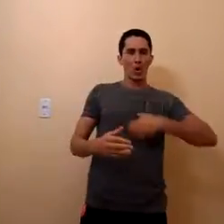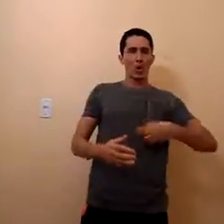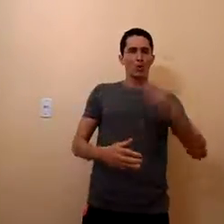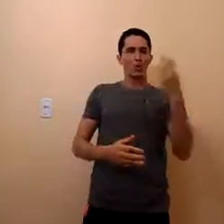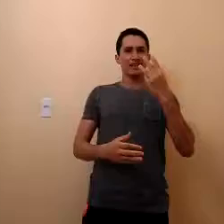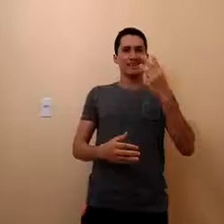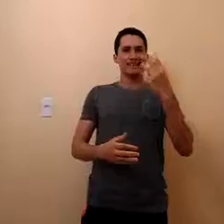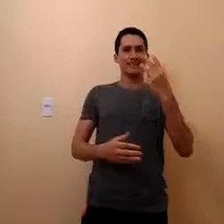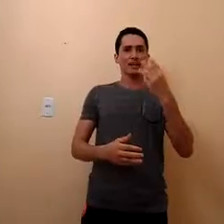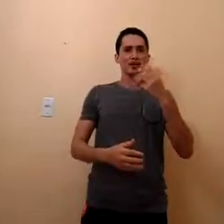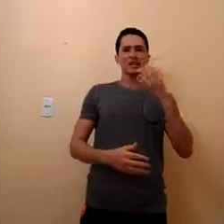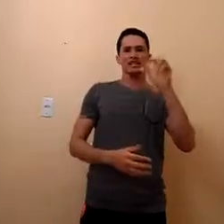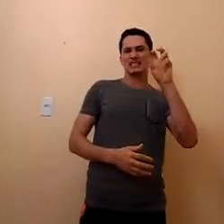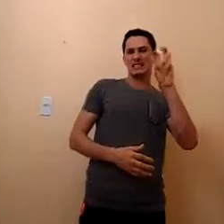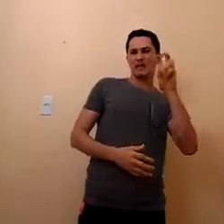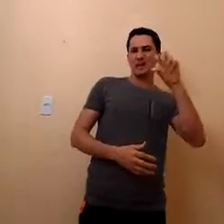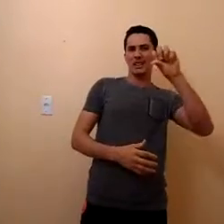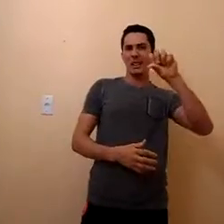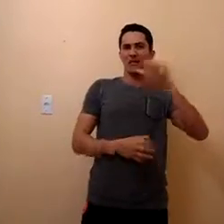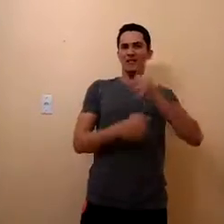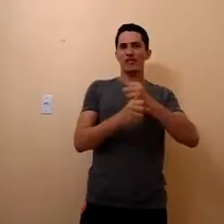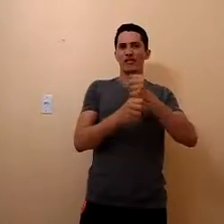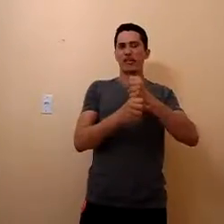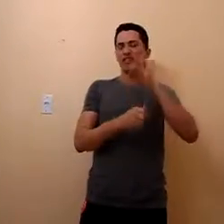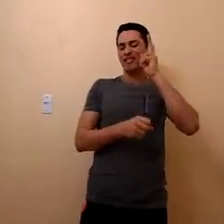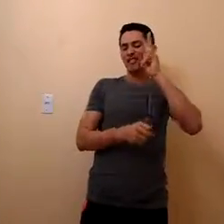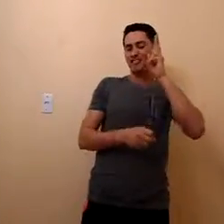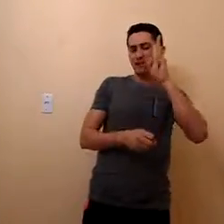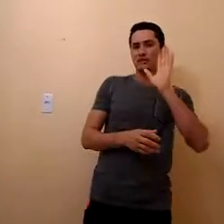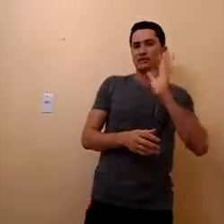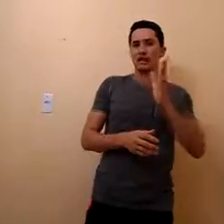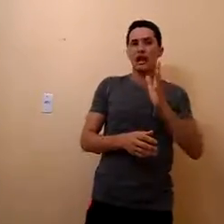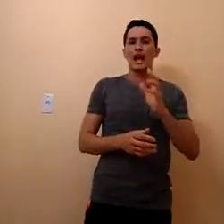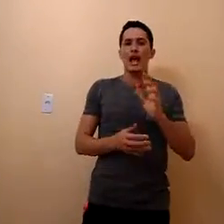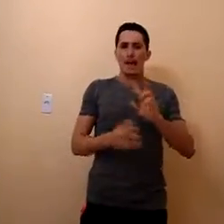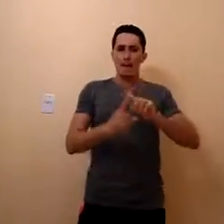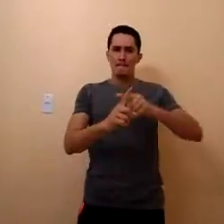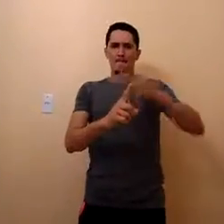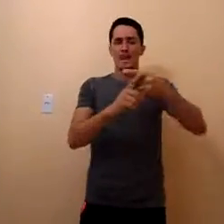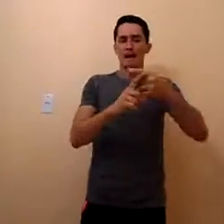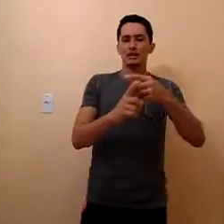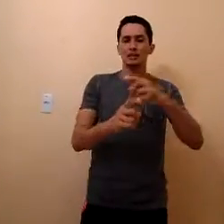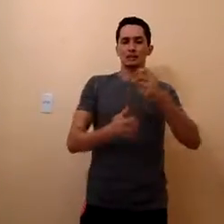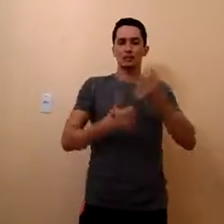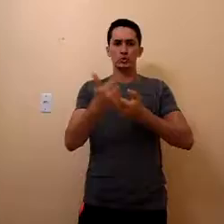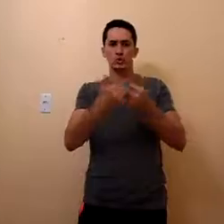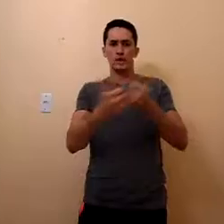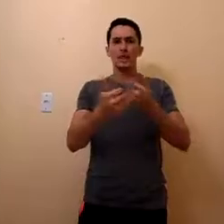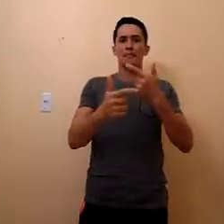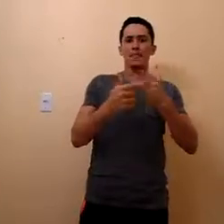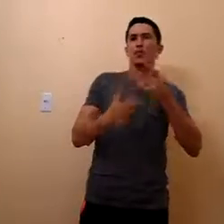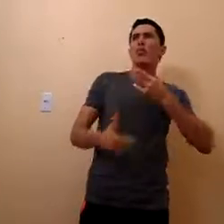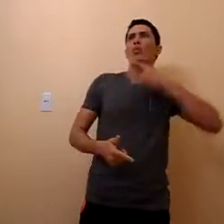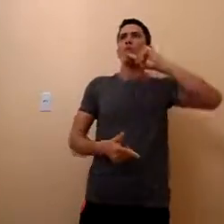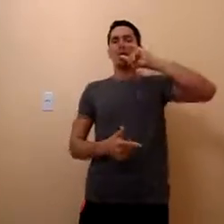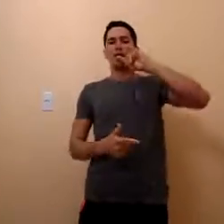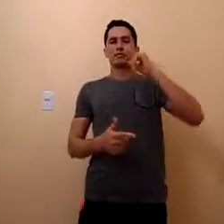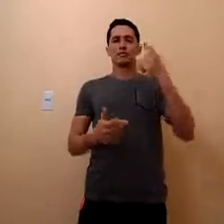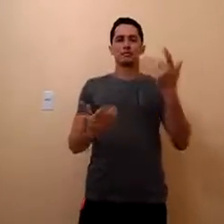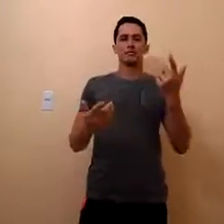em 59 anos de história. Aumenta o rigor da punição para motorista que beber e provocar morte no trânsito. O atropelador